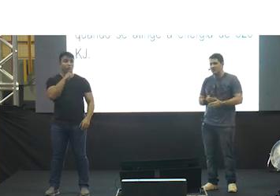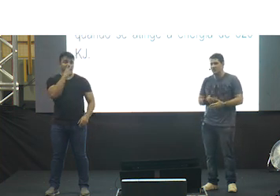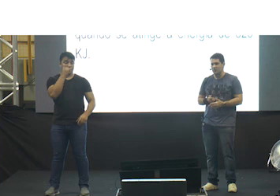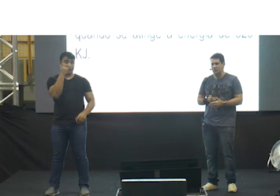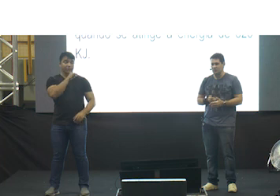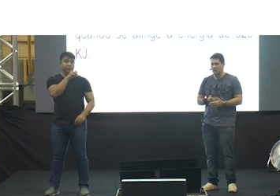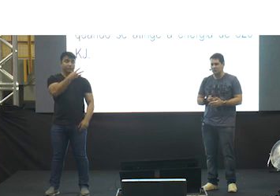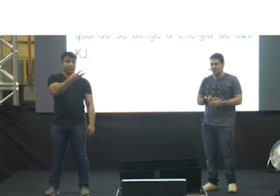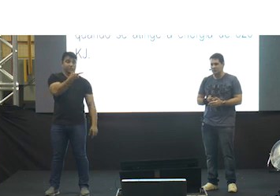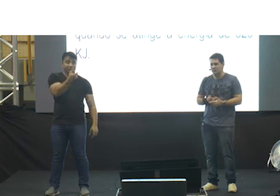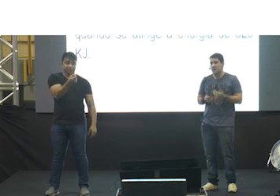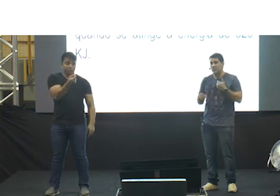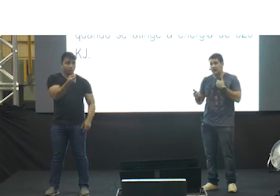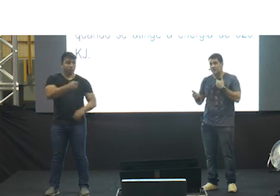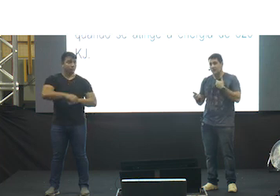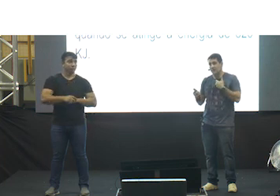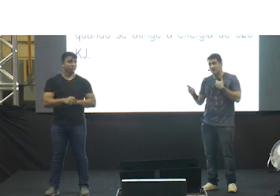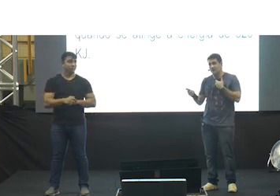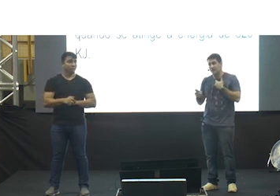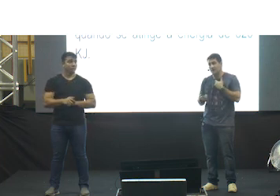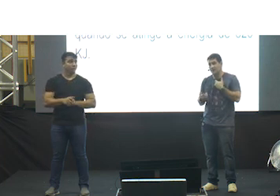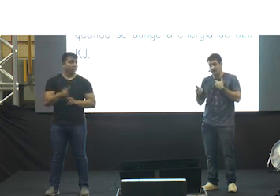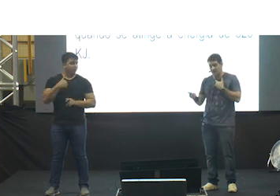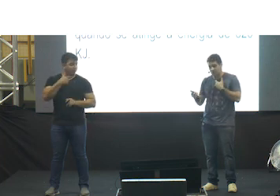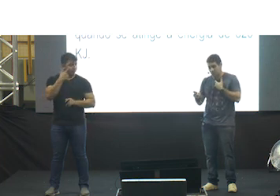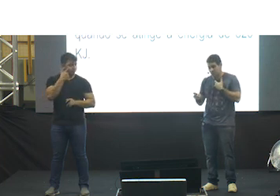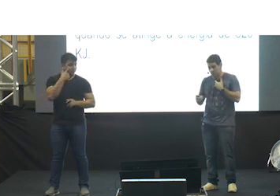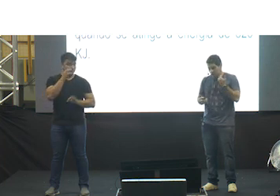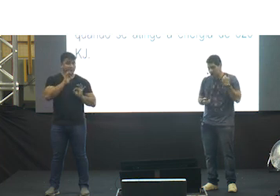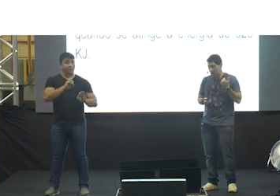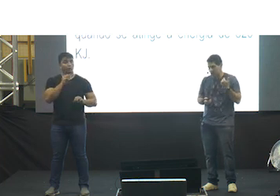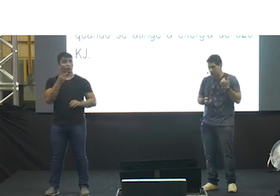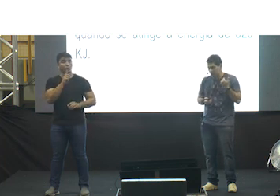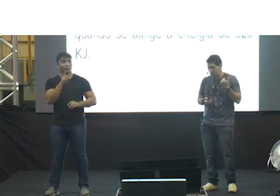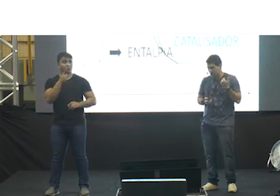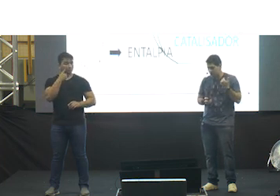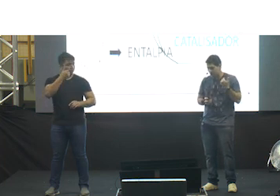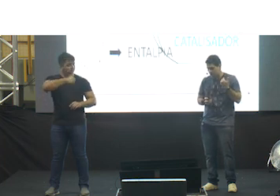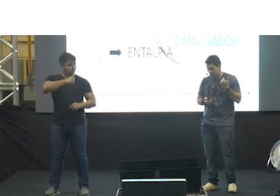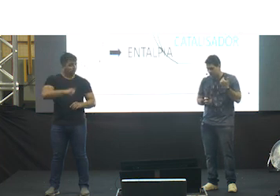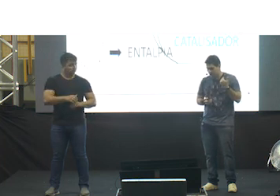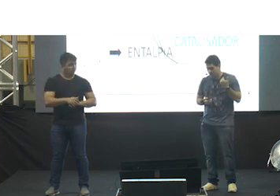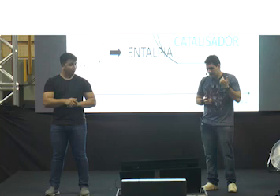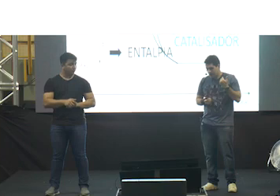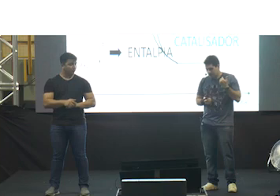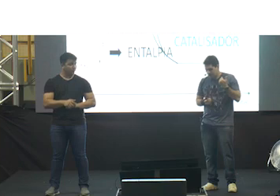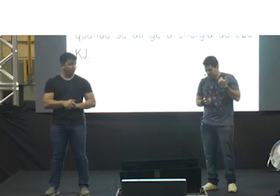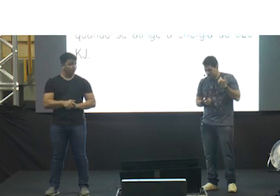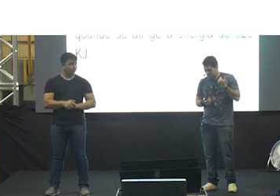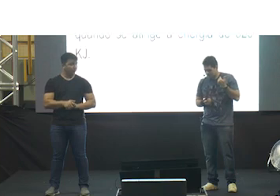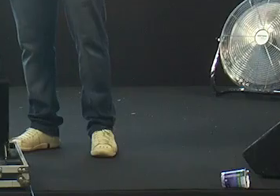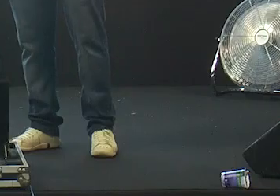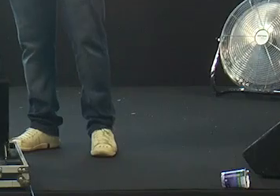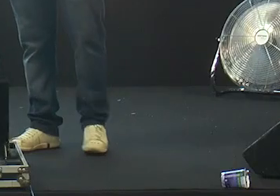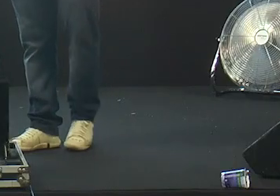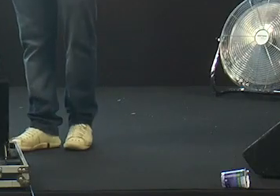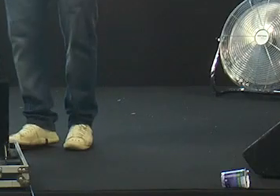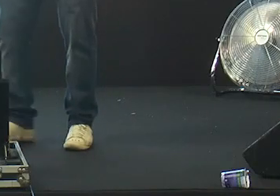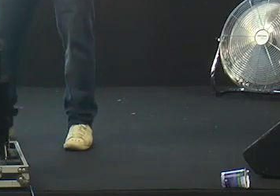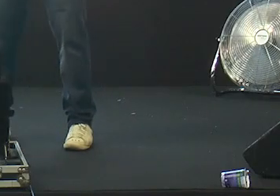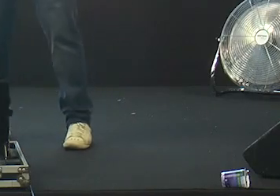de 320. Para saber se ele está certo ou não, tem que olhar de novo para o gráfico. Ó.